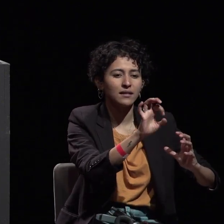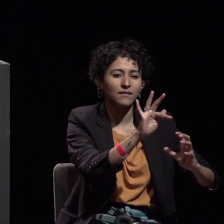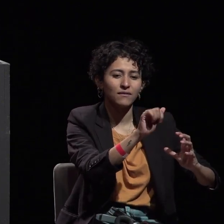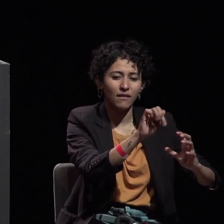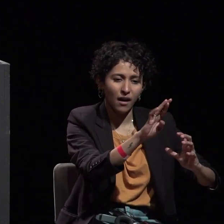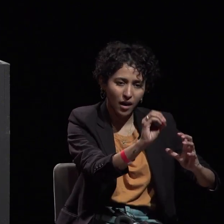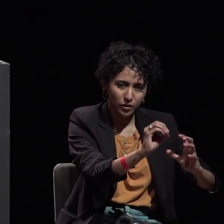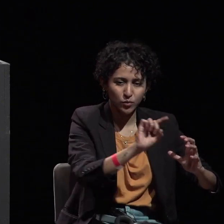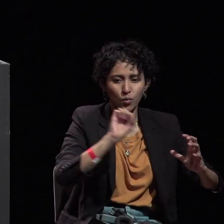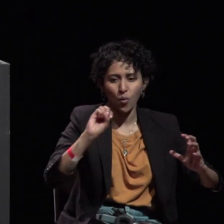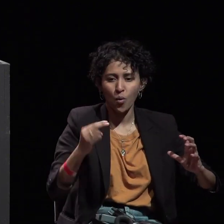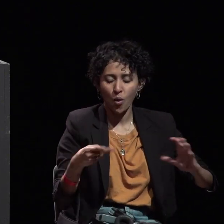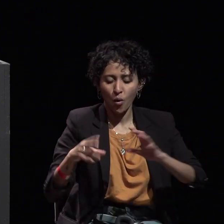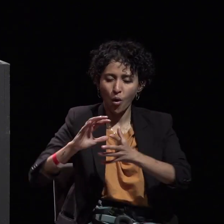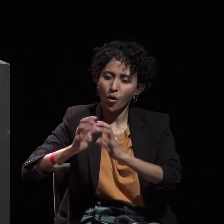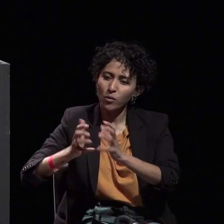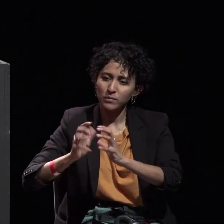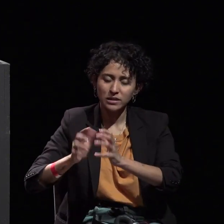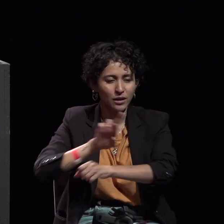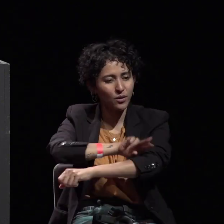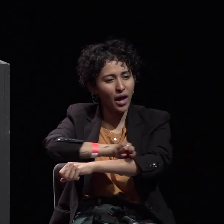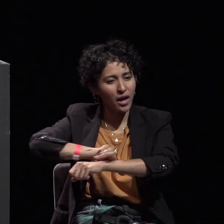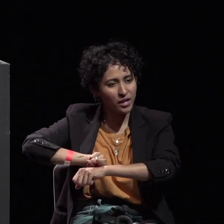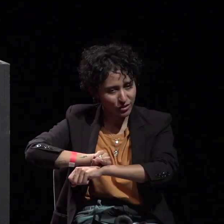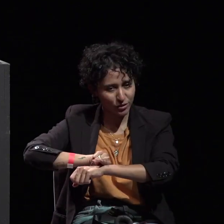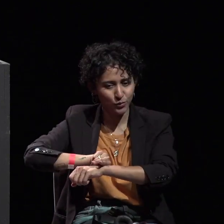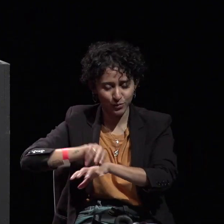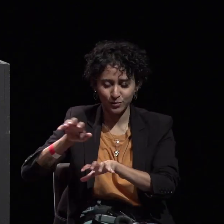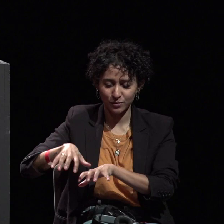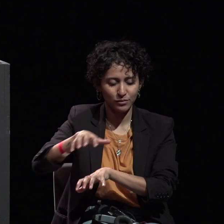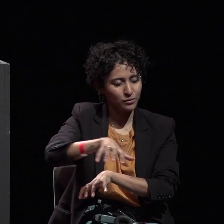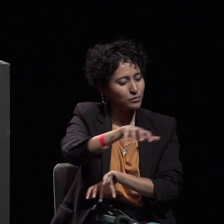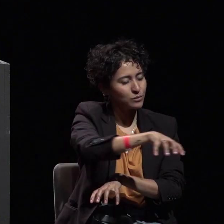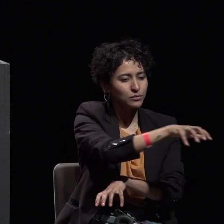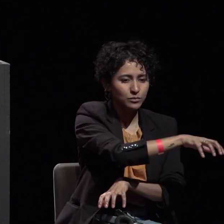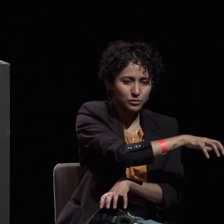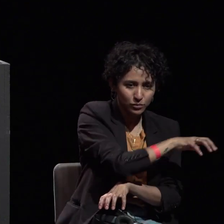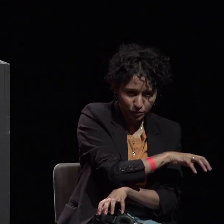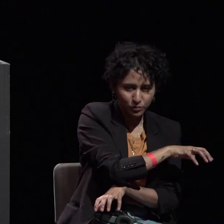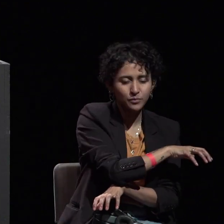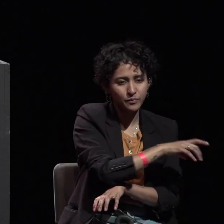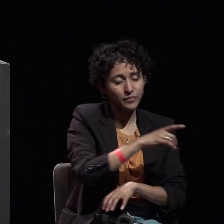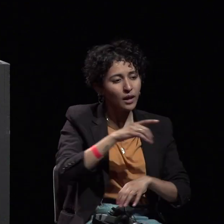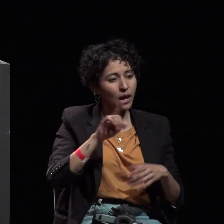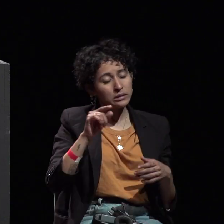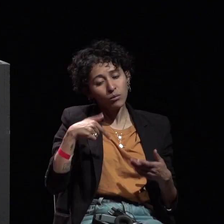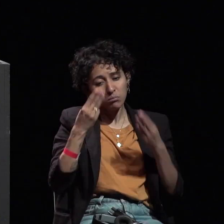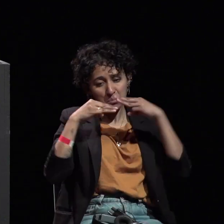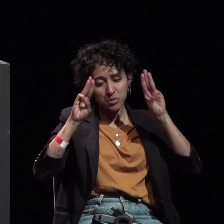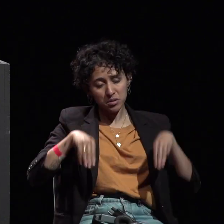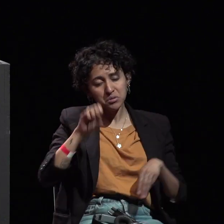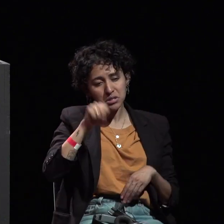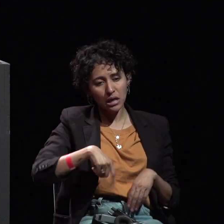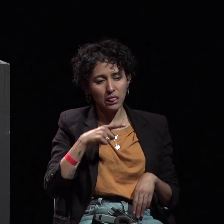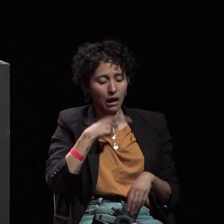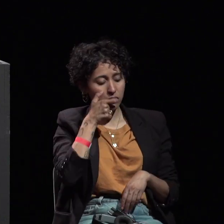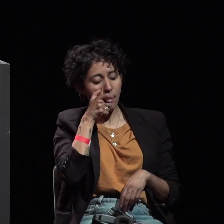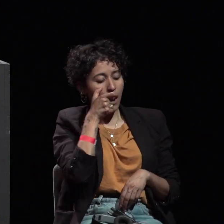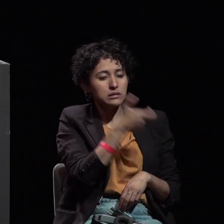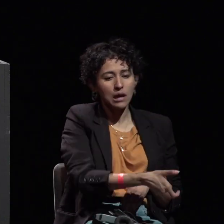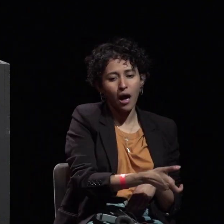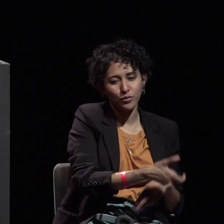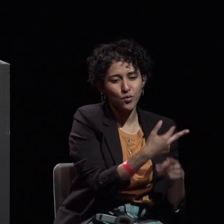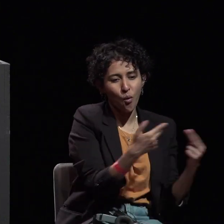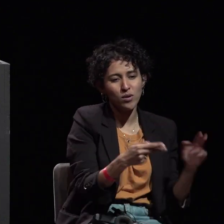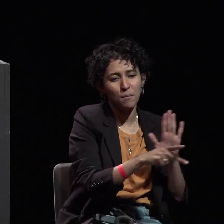é essa operação de individualização e de objetificação que constitui o interesse artístico institucional pelas coisas dos outros, via de regra caracterizado